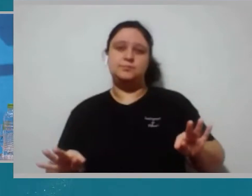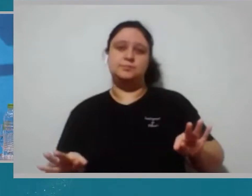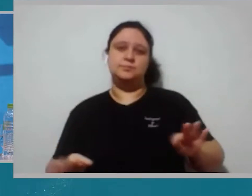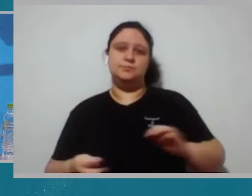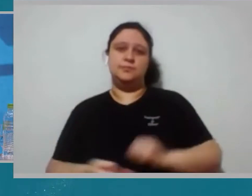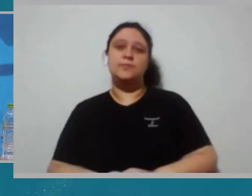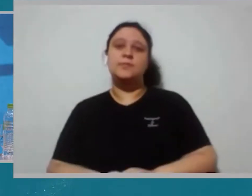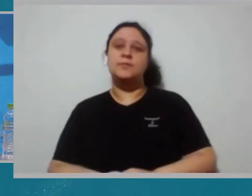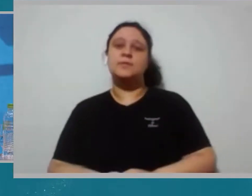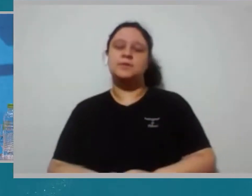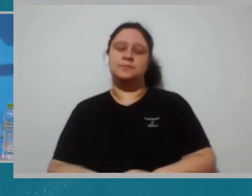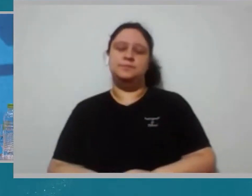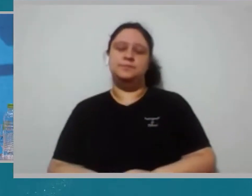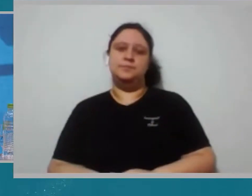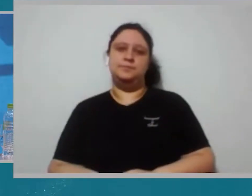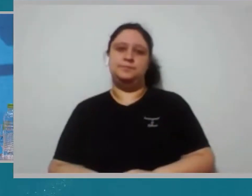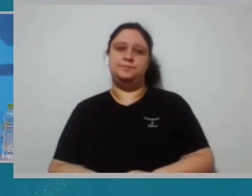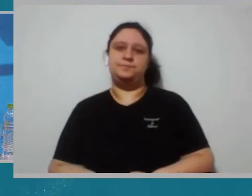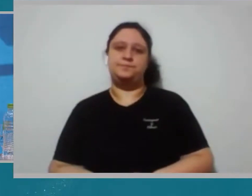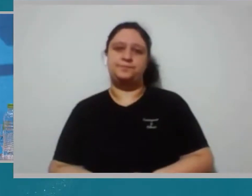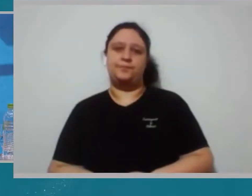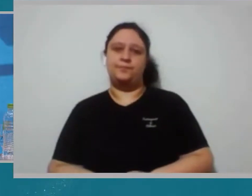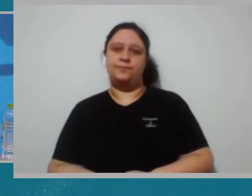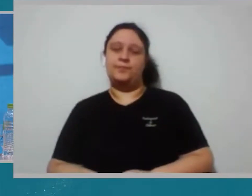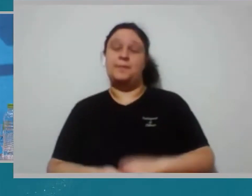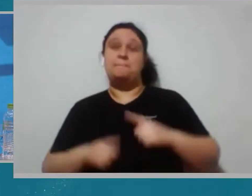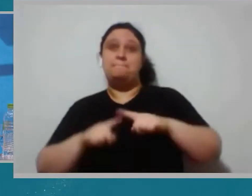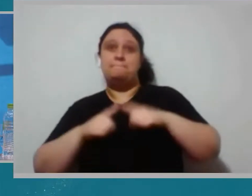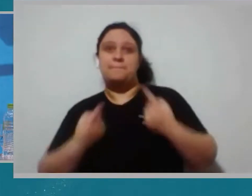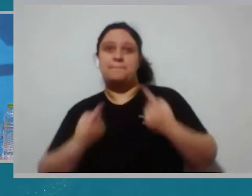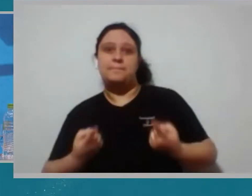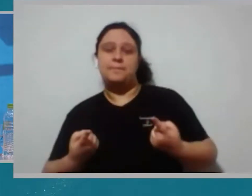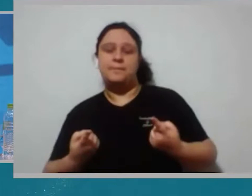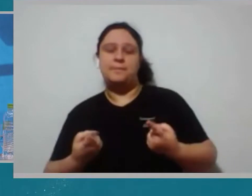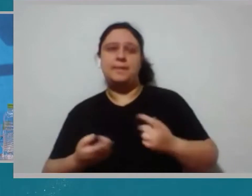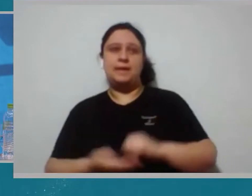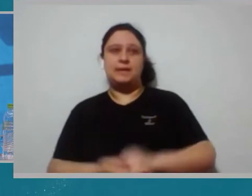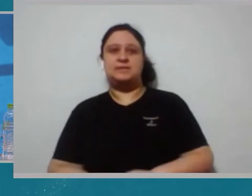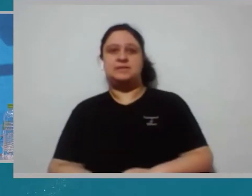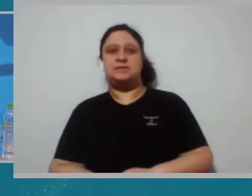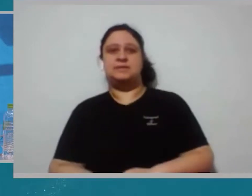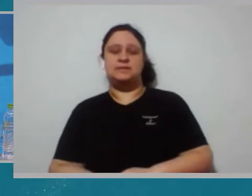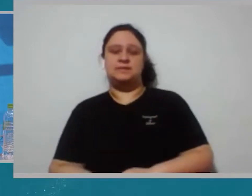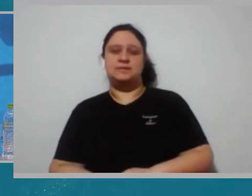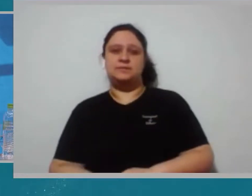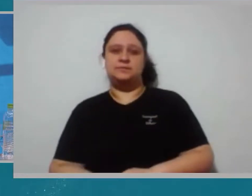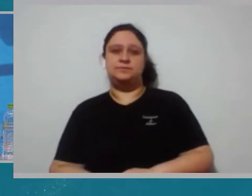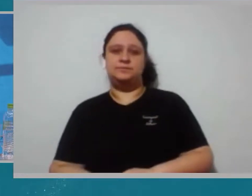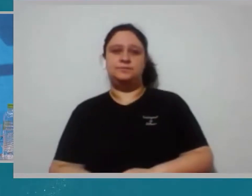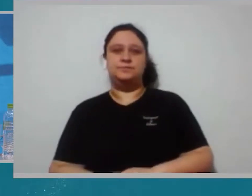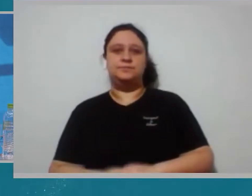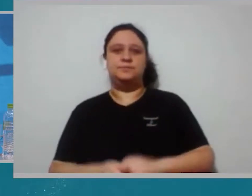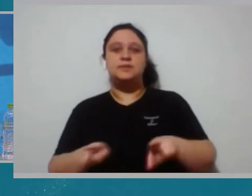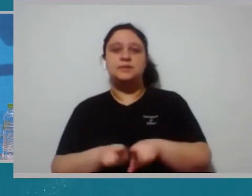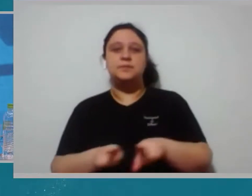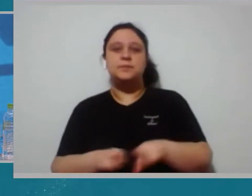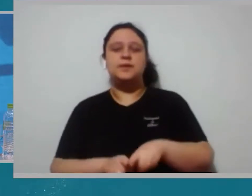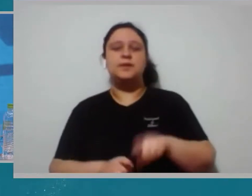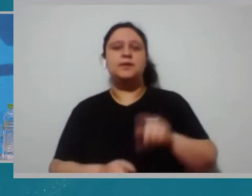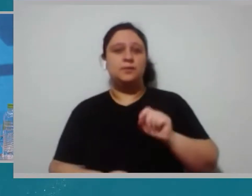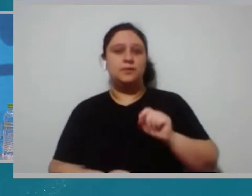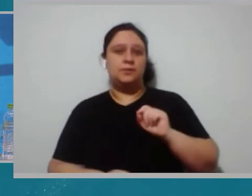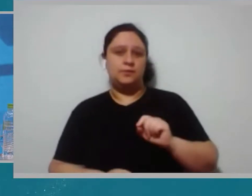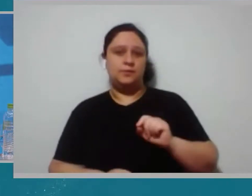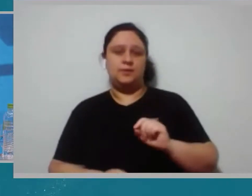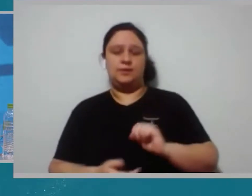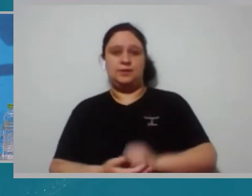lei de Moisés. Mas João Batista, também ele era na linhagem, ele é